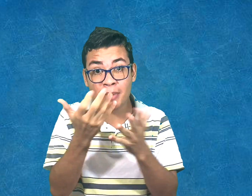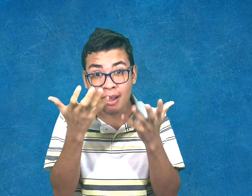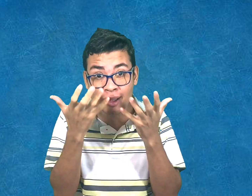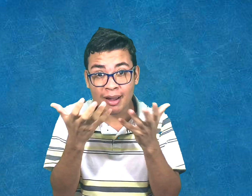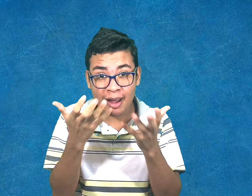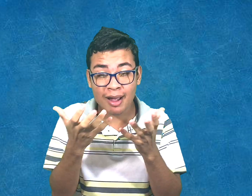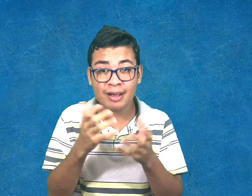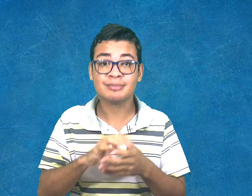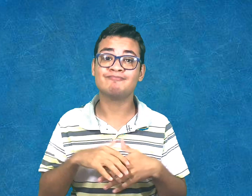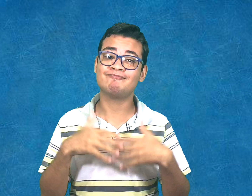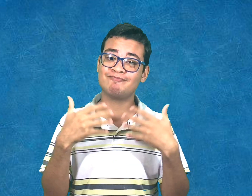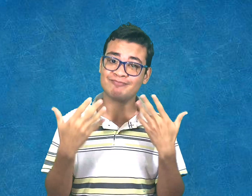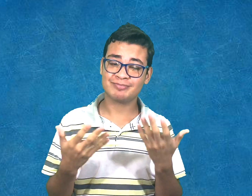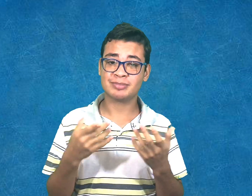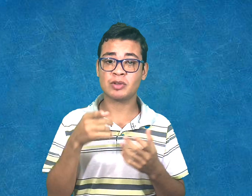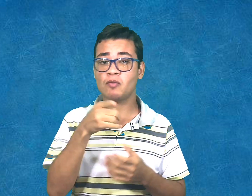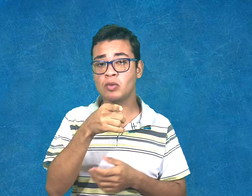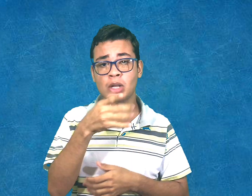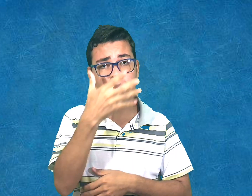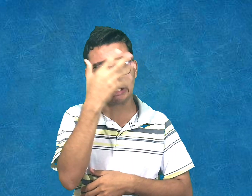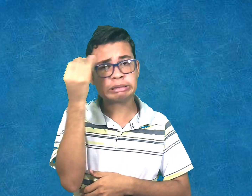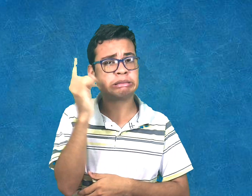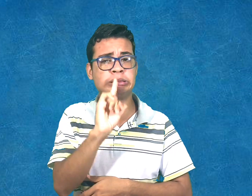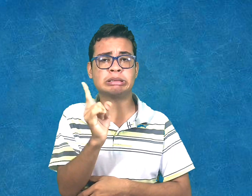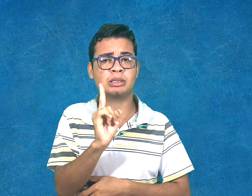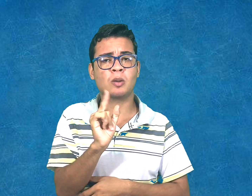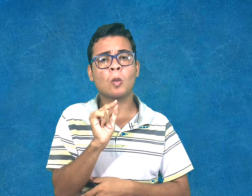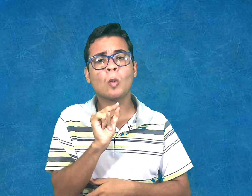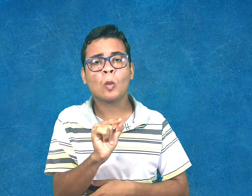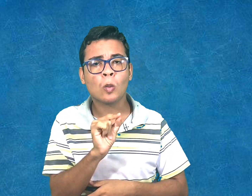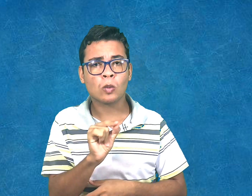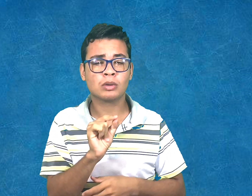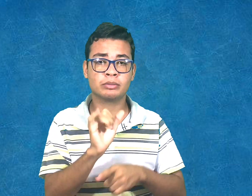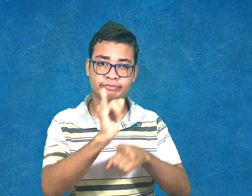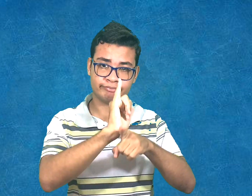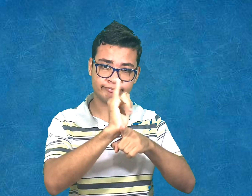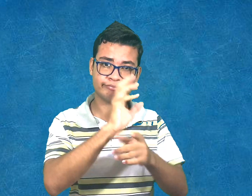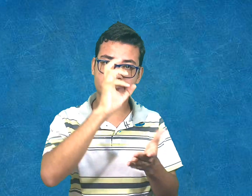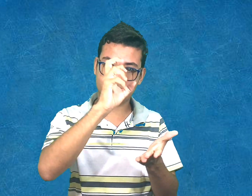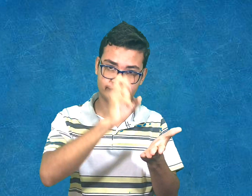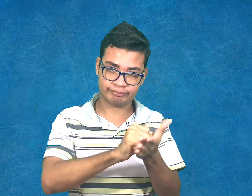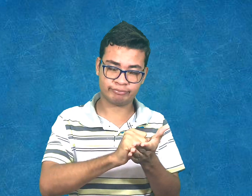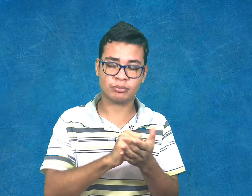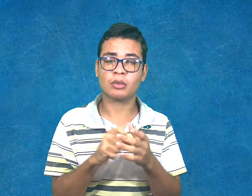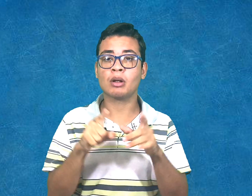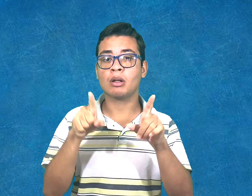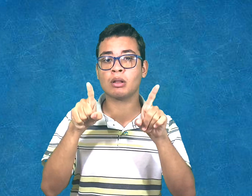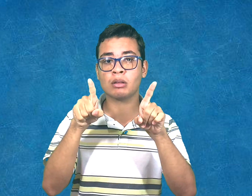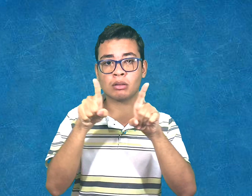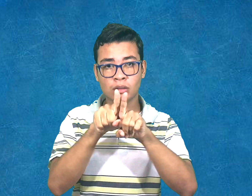Então, não se esqueça de se inscrever no canal, também de deixar o seu